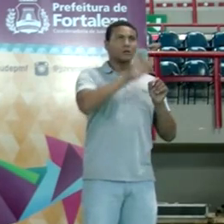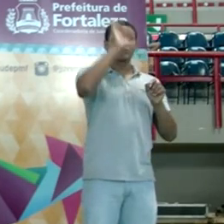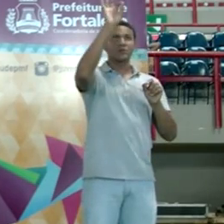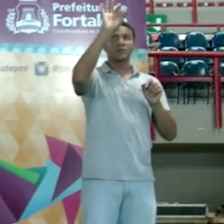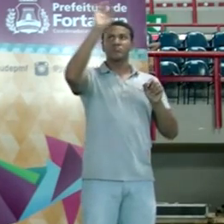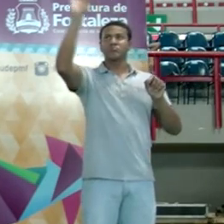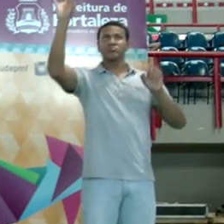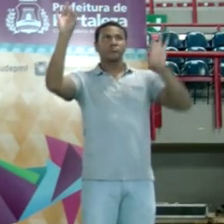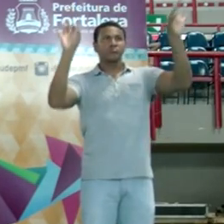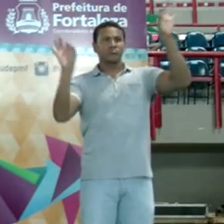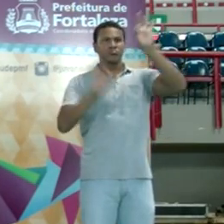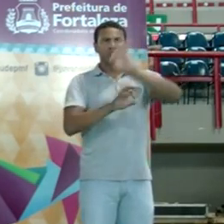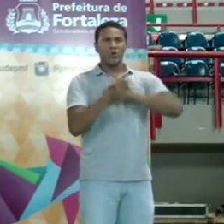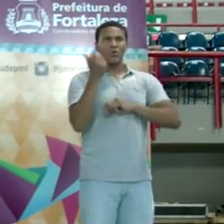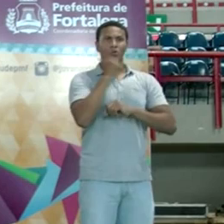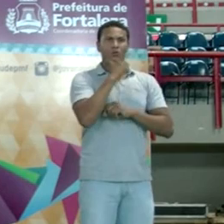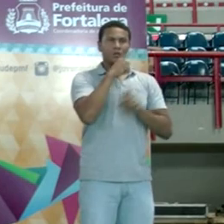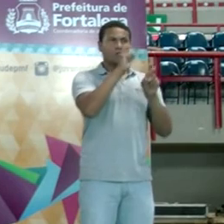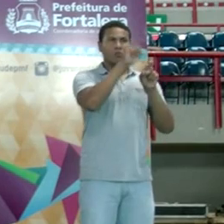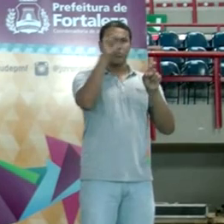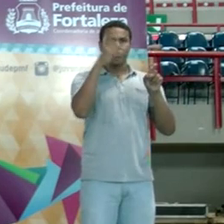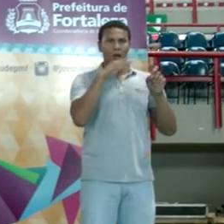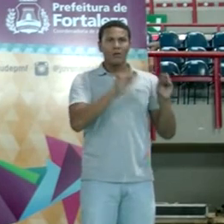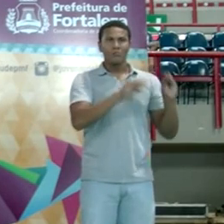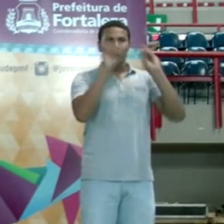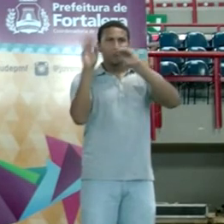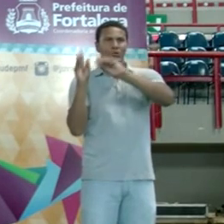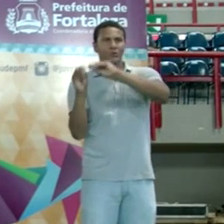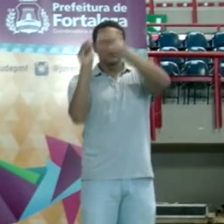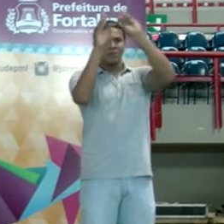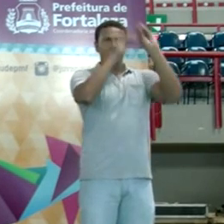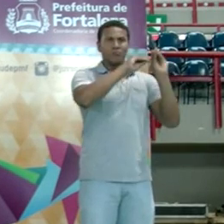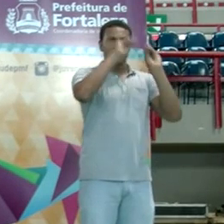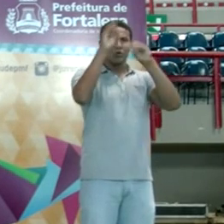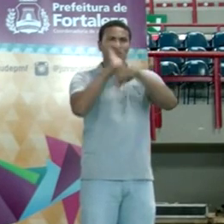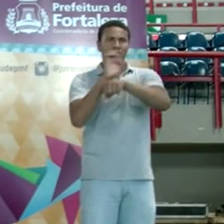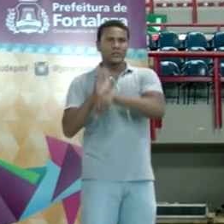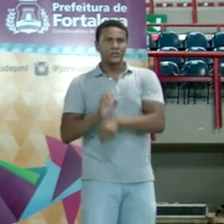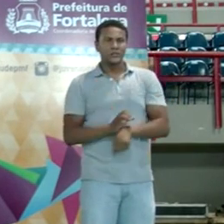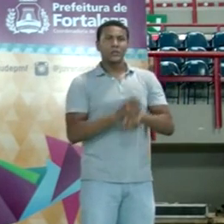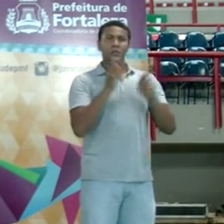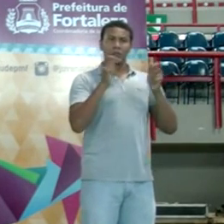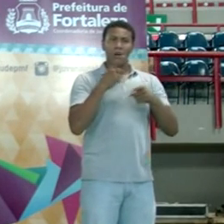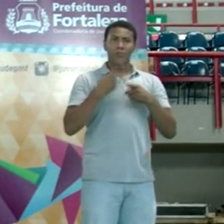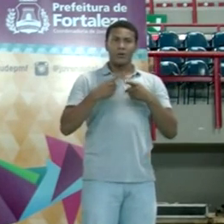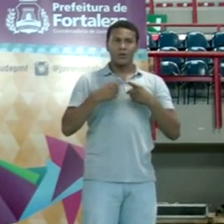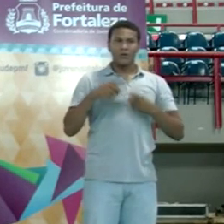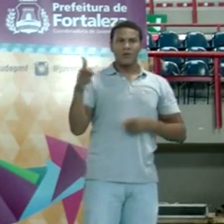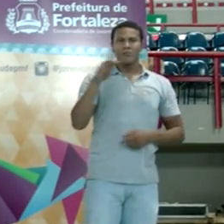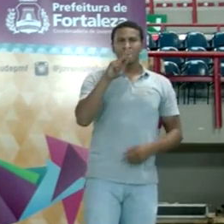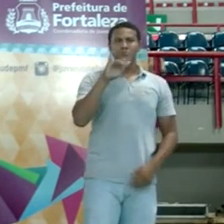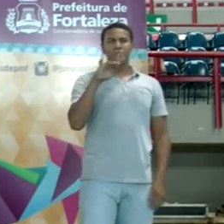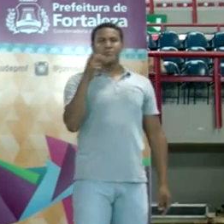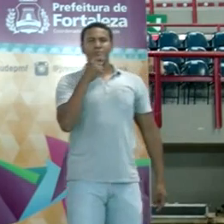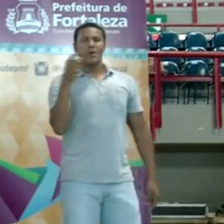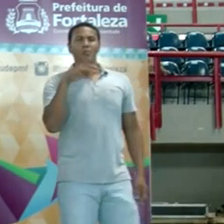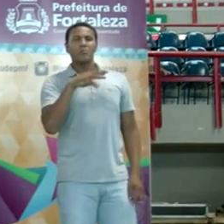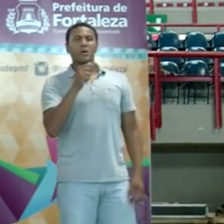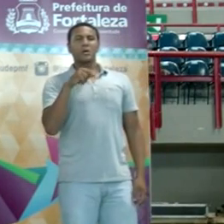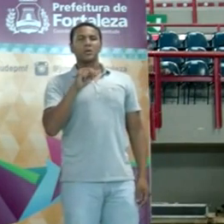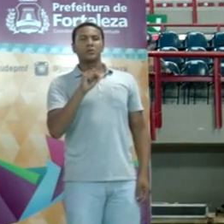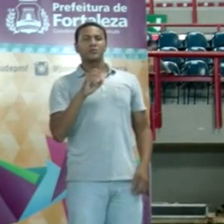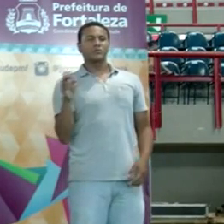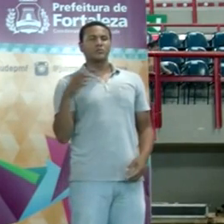sudeste. E o pinhão manso, ele não é tão cheio de coisa para se cultivar quanto, por exemplo, a soja. Você planta ele com